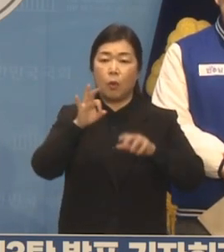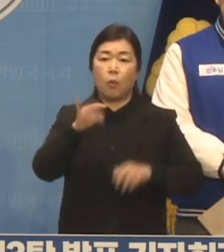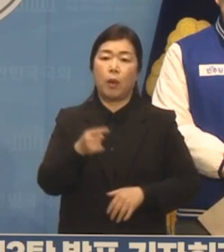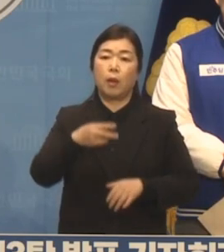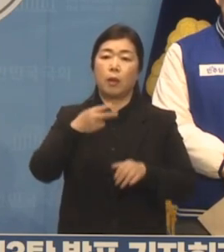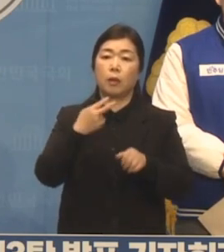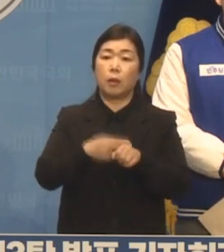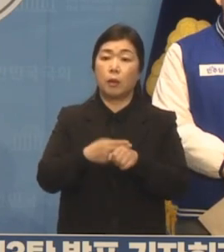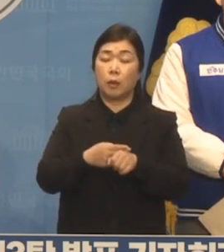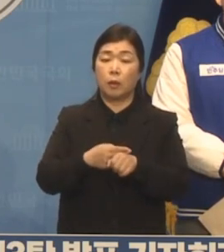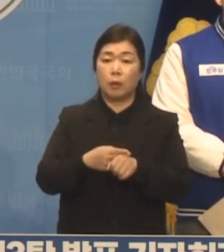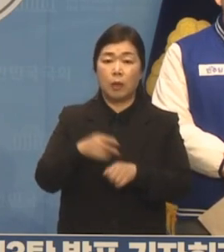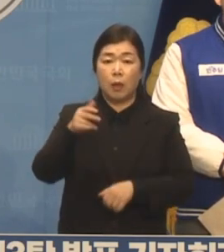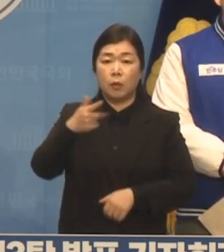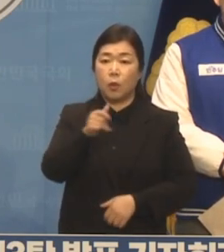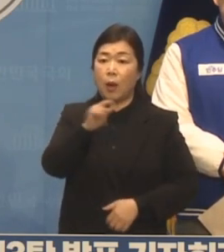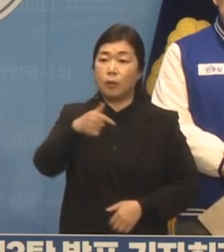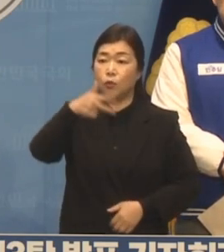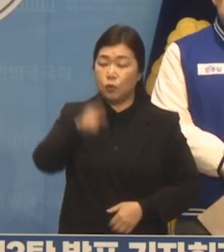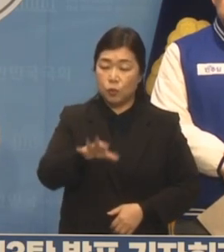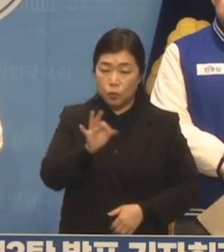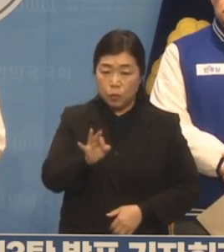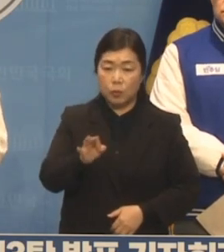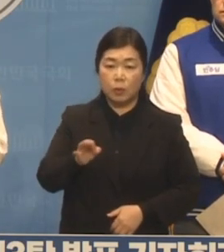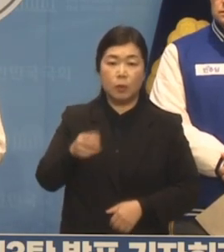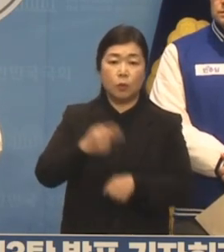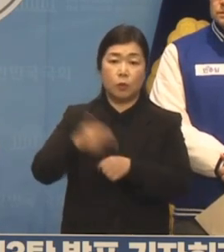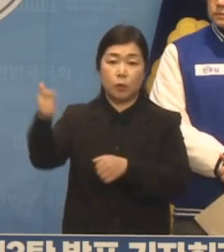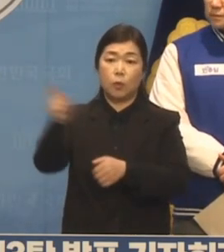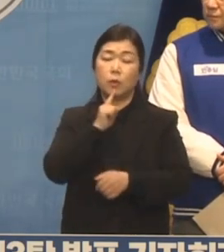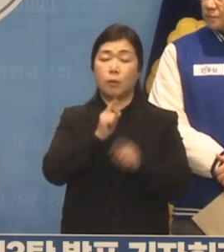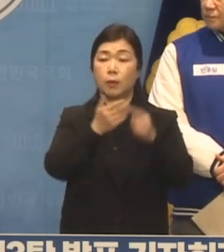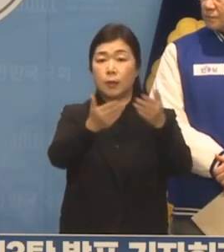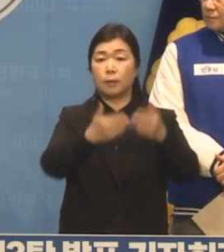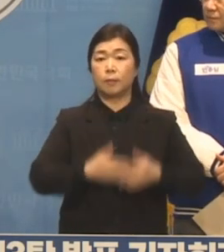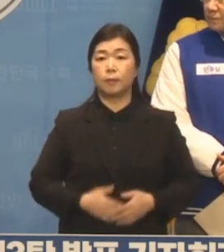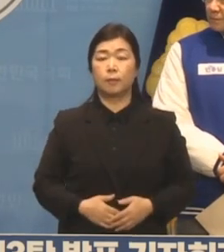정한중 영입인재께서 말씀 주시겠습니다. 모시겠습니다.